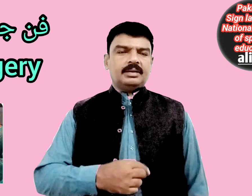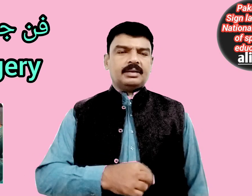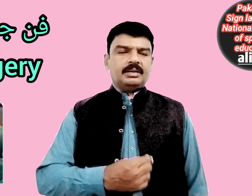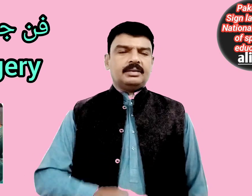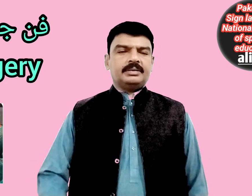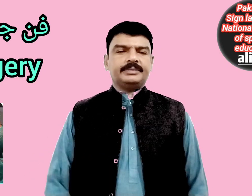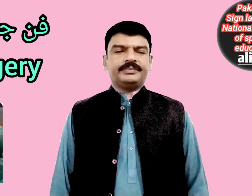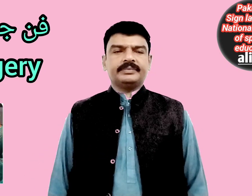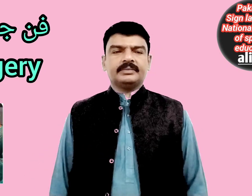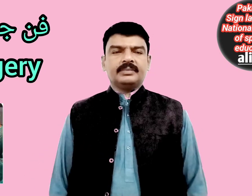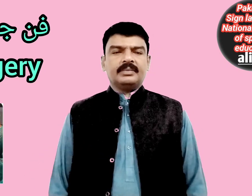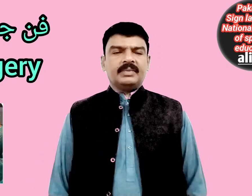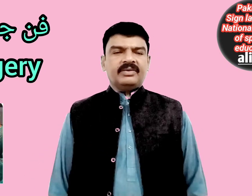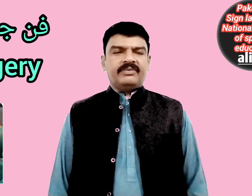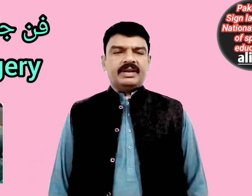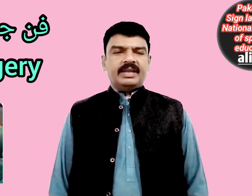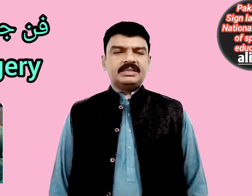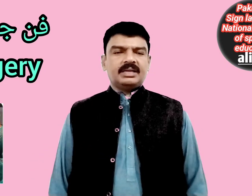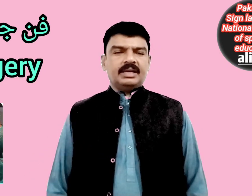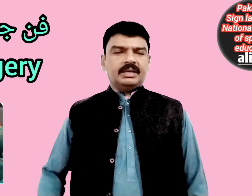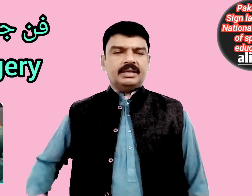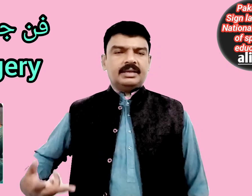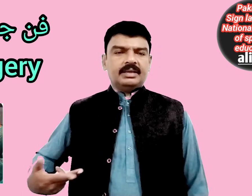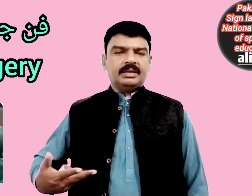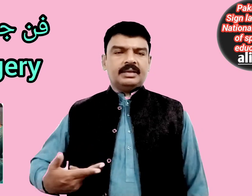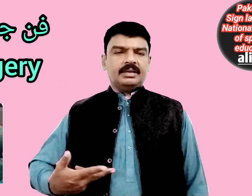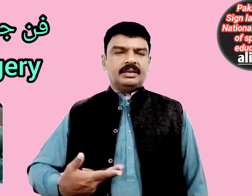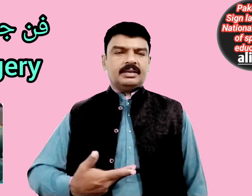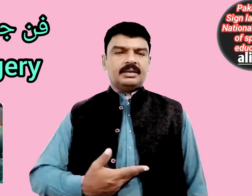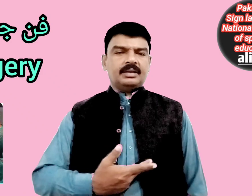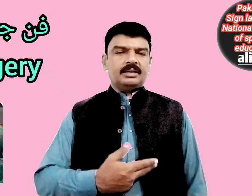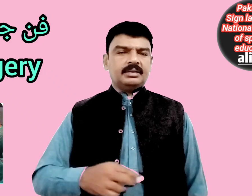ٹانگ کے لگانا فن جراحی کٹ